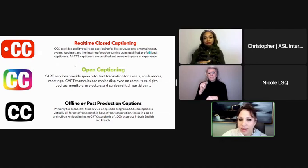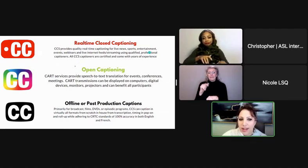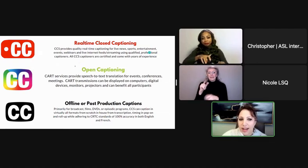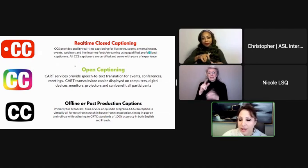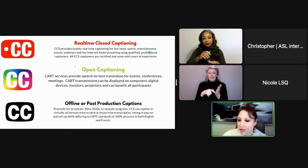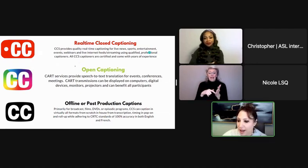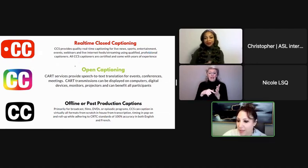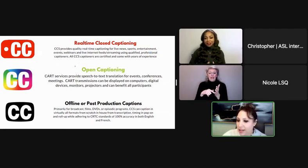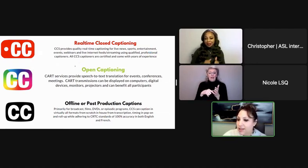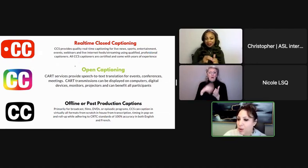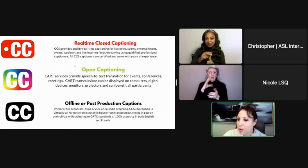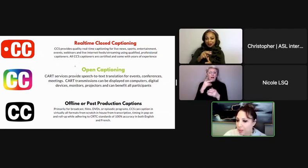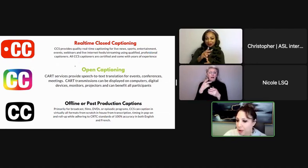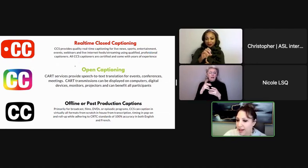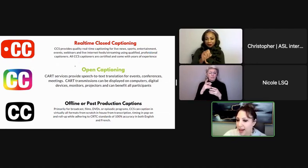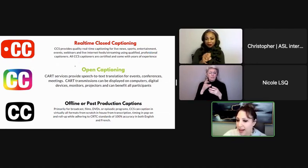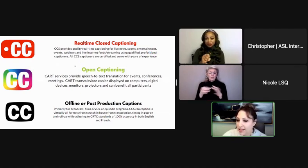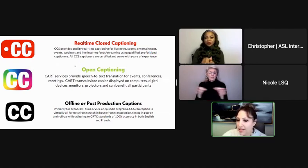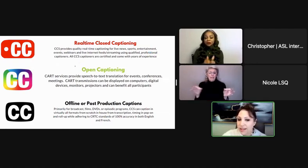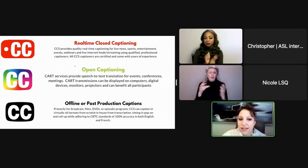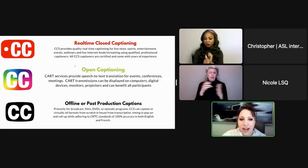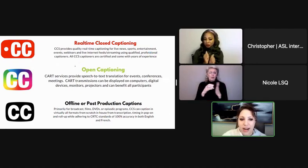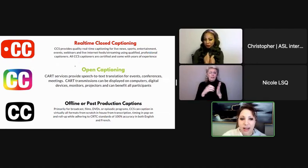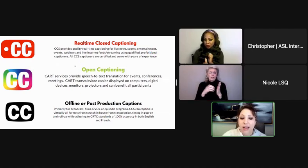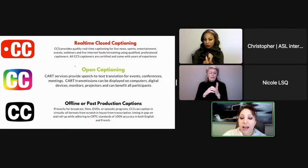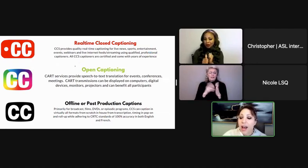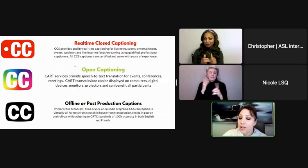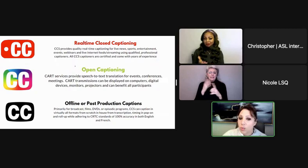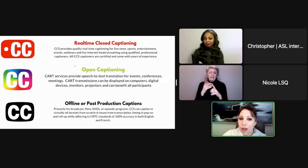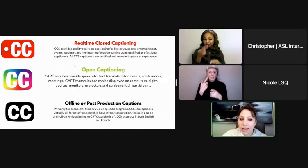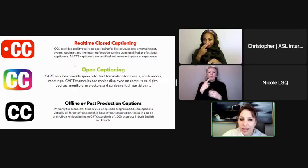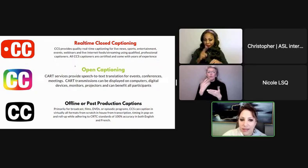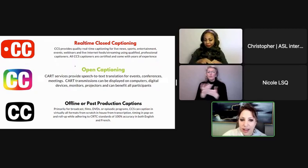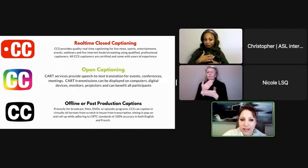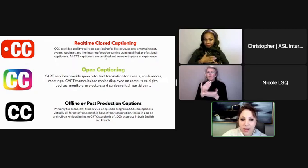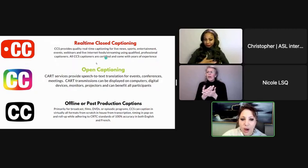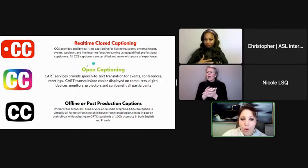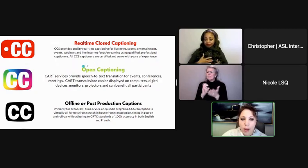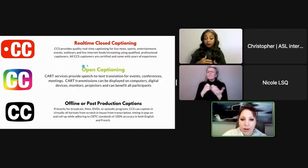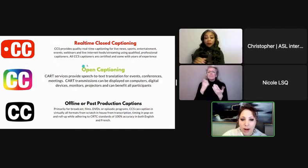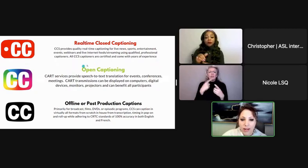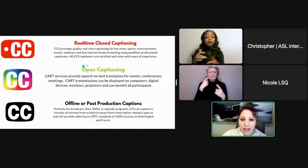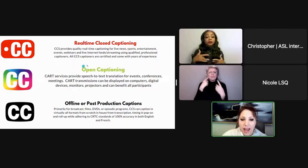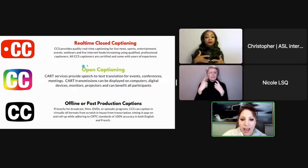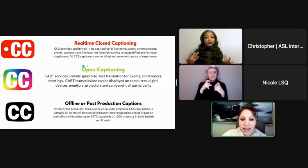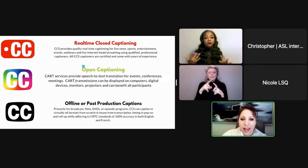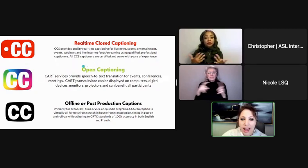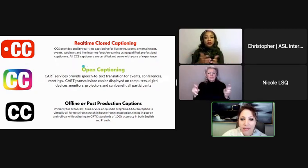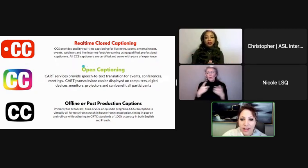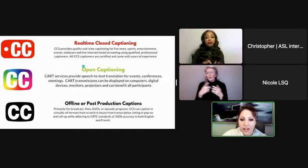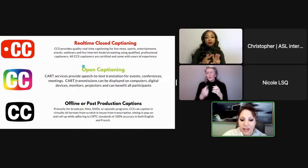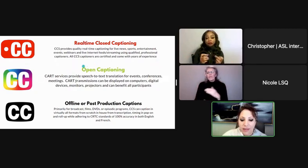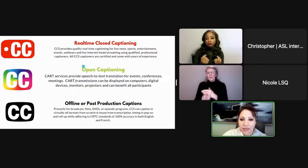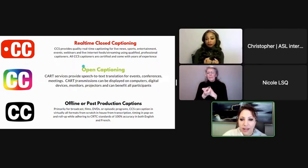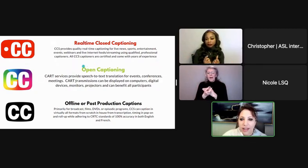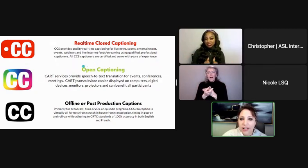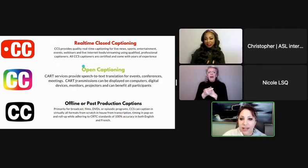parle du sous-titrage codé en direct pour les nouvelles, les émissions de divertissement ou des événements, des